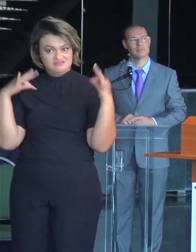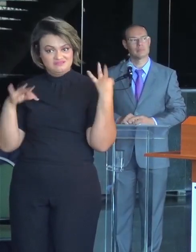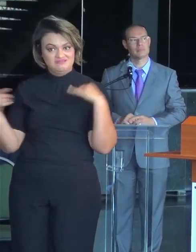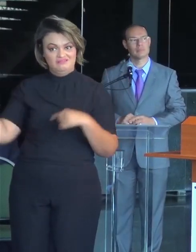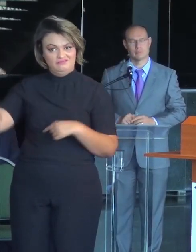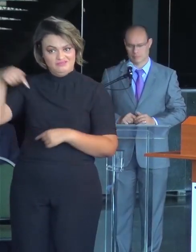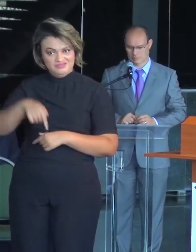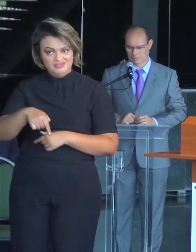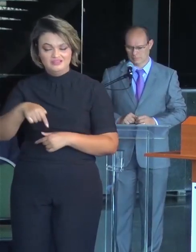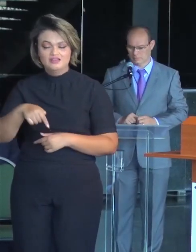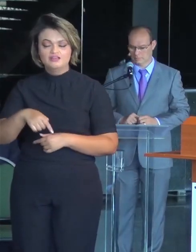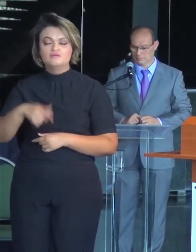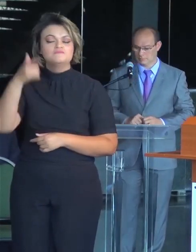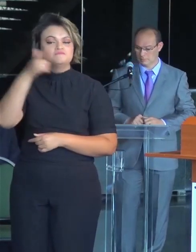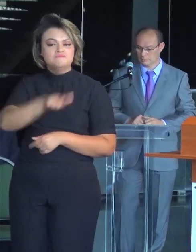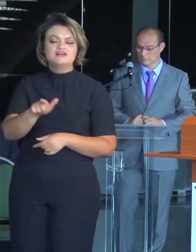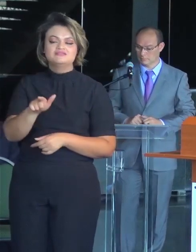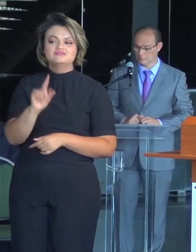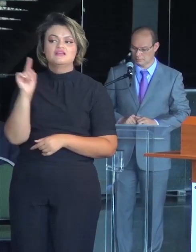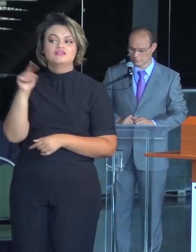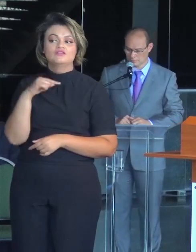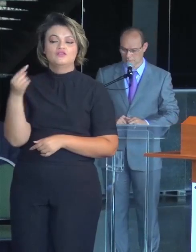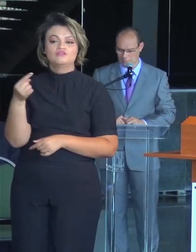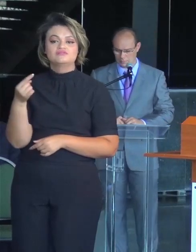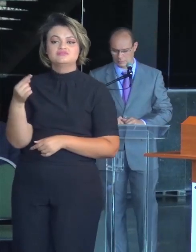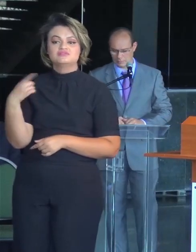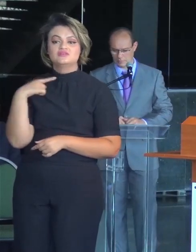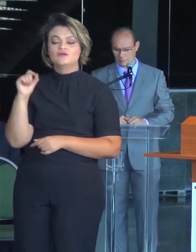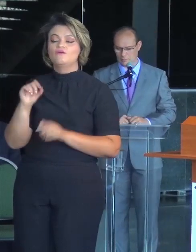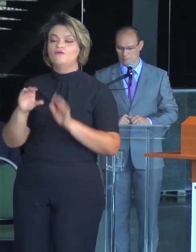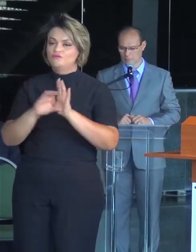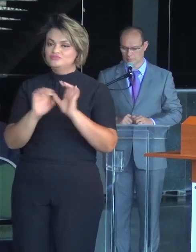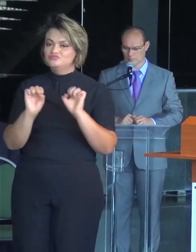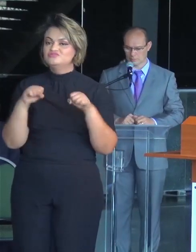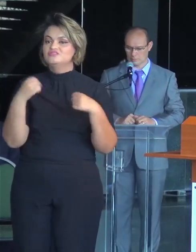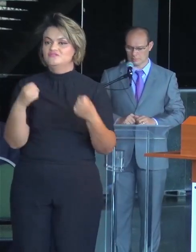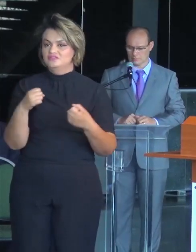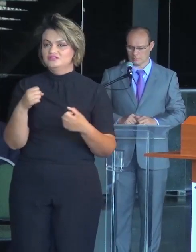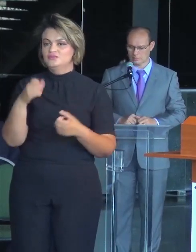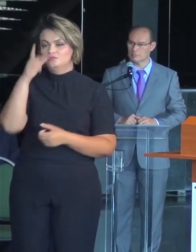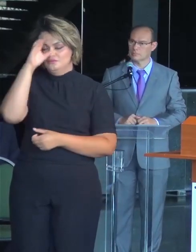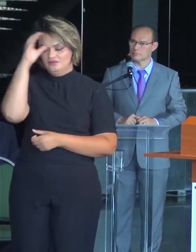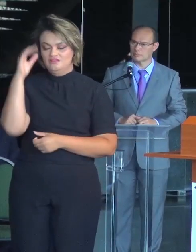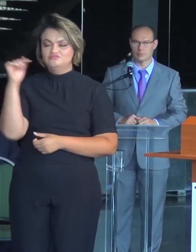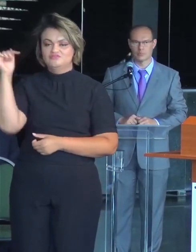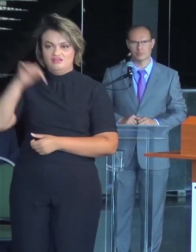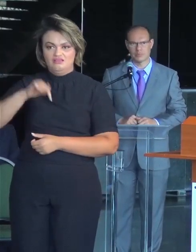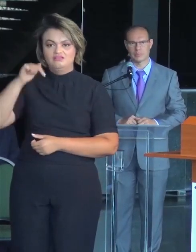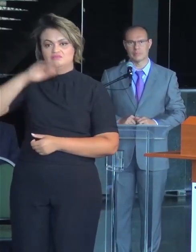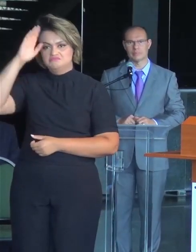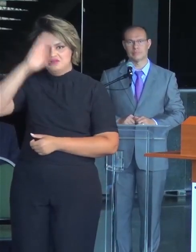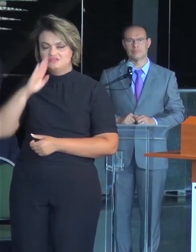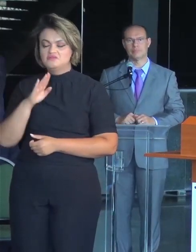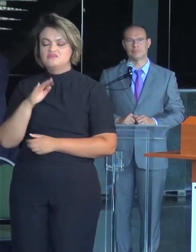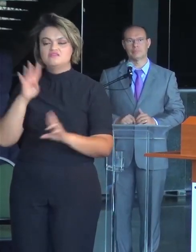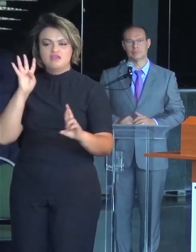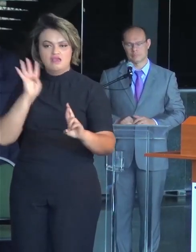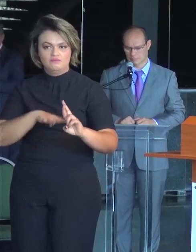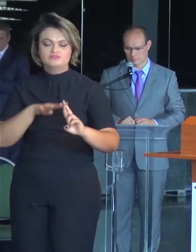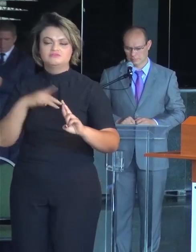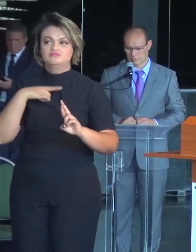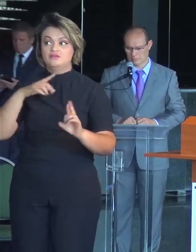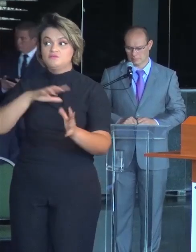porém, nós podemos destacar também que nós temos o nosso Código de Defesa do Consumidor e que ele é